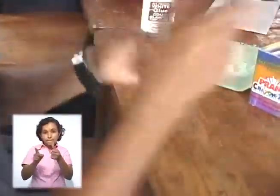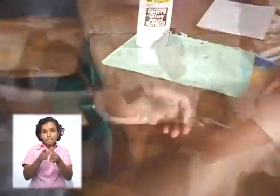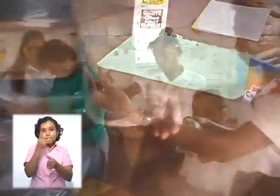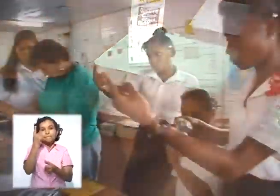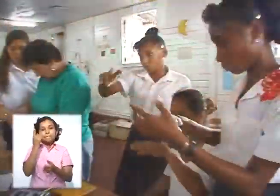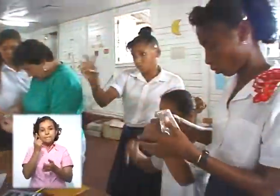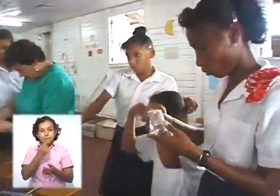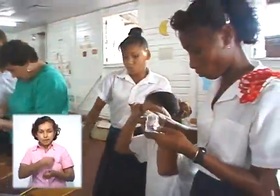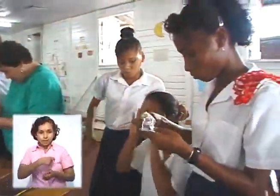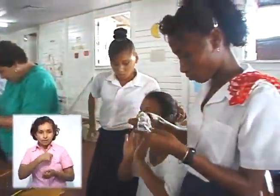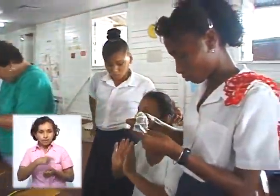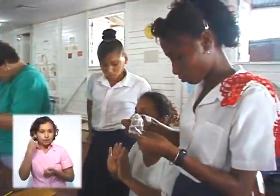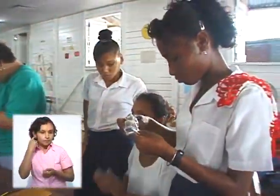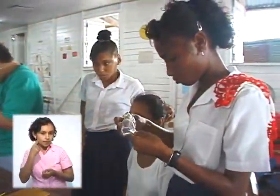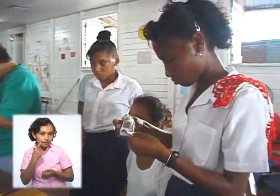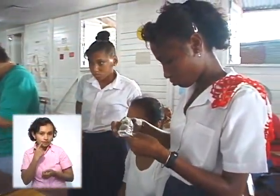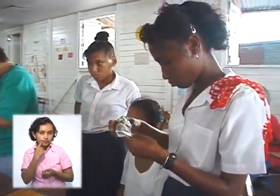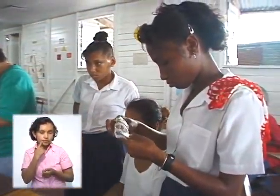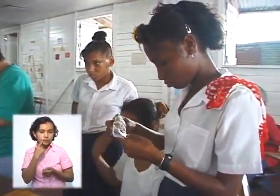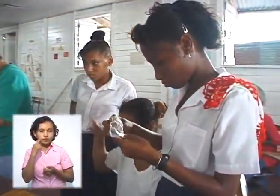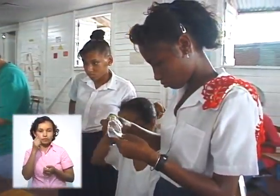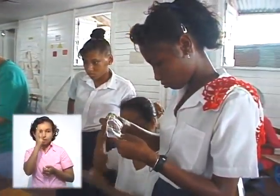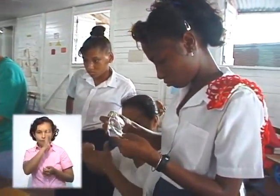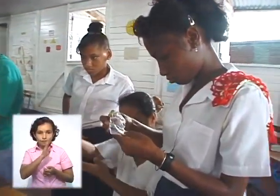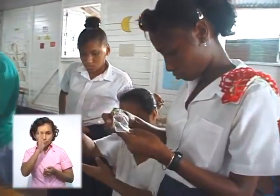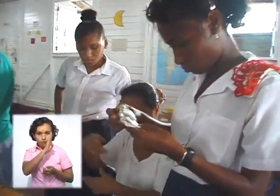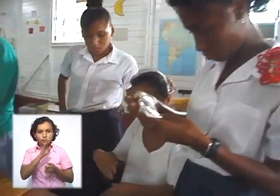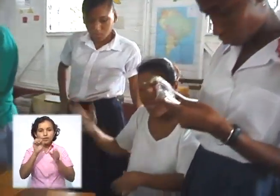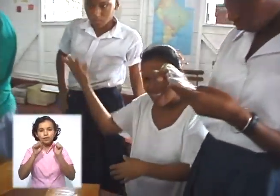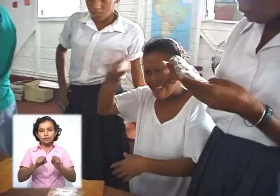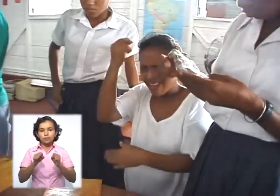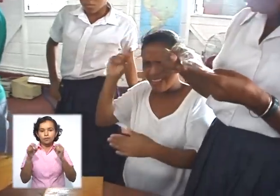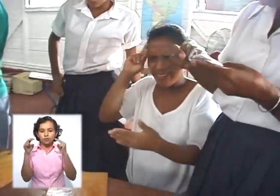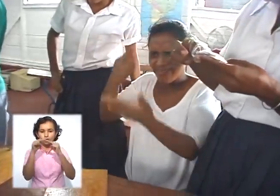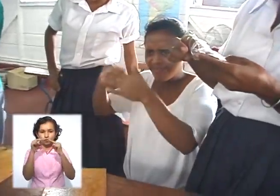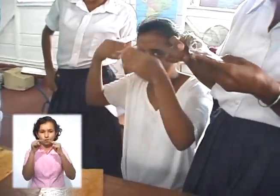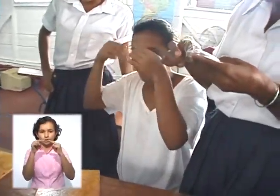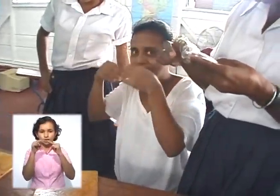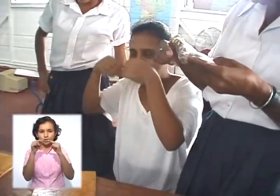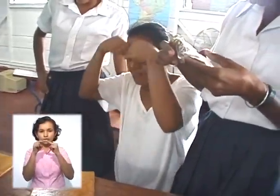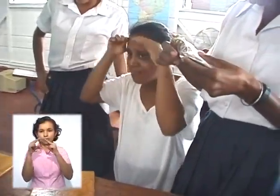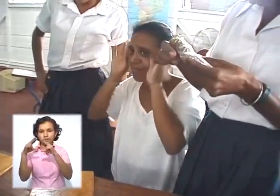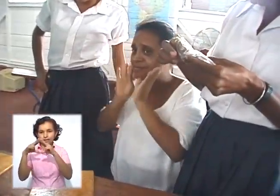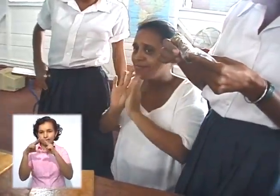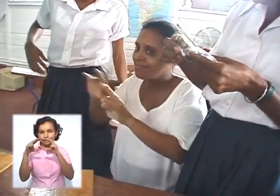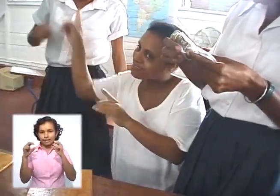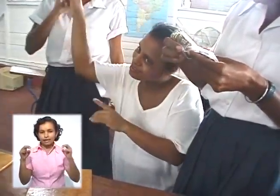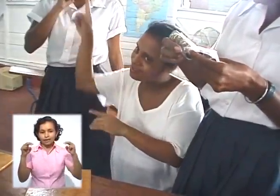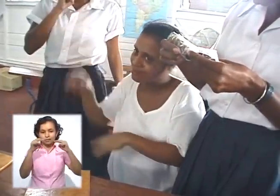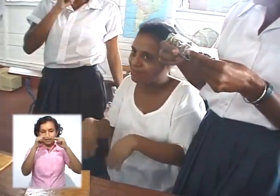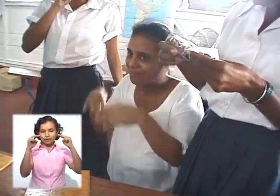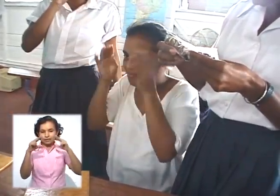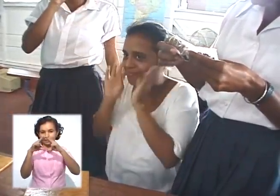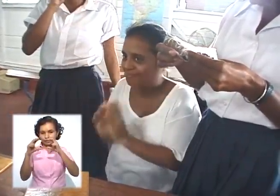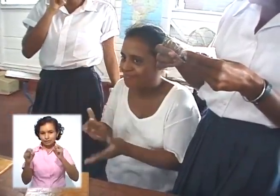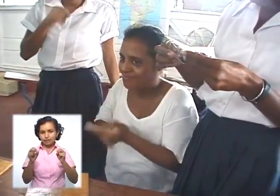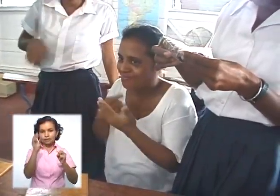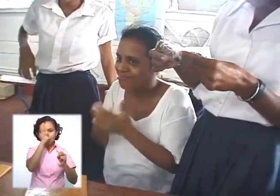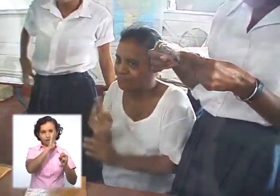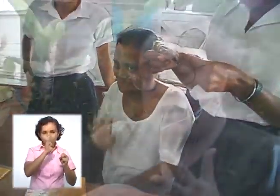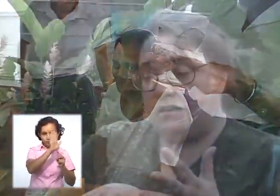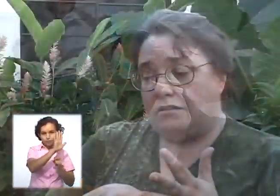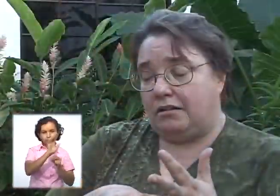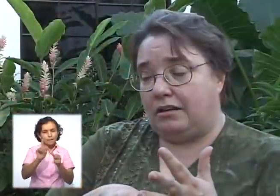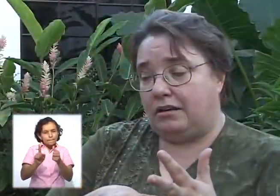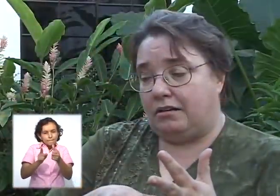Yuri fundó la primera escuela para sordos de Bluefields y estableció un puente de comunicación entre el Pacífico y el Atlántico. En